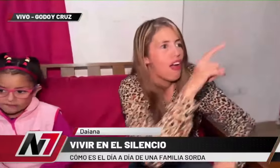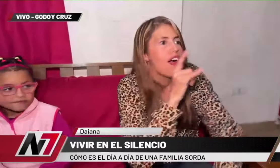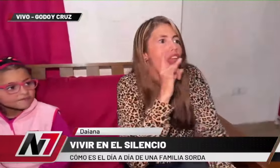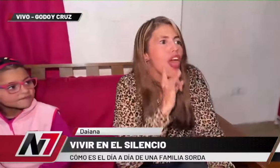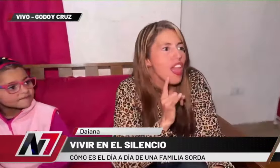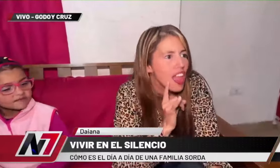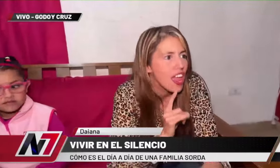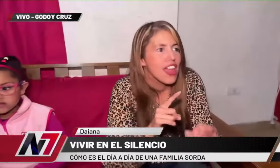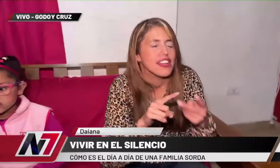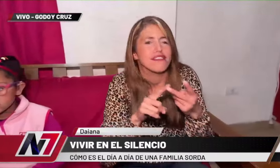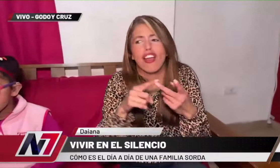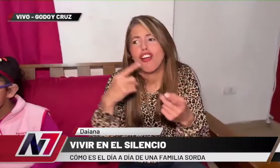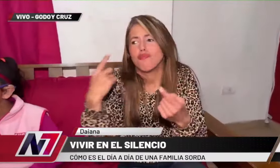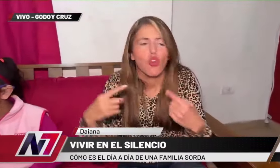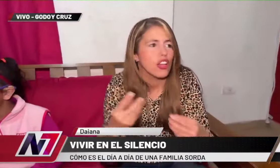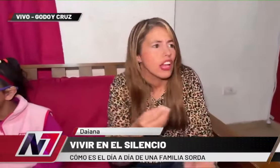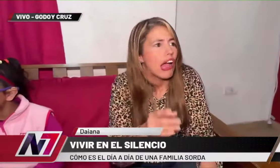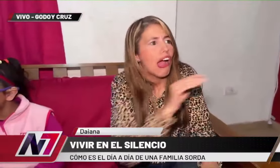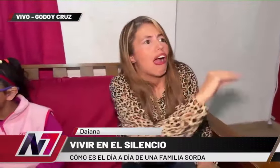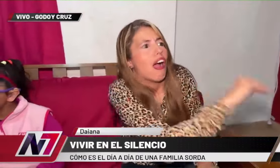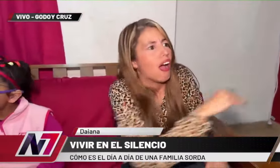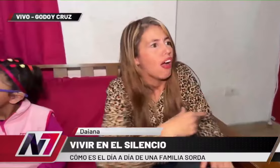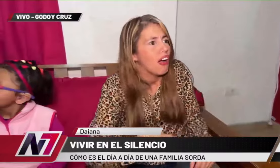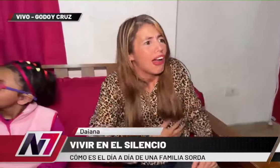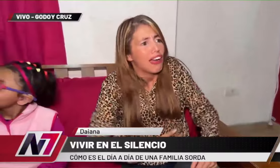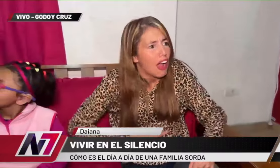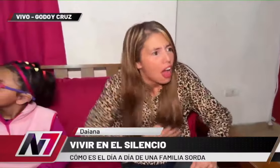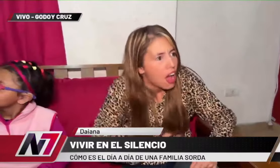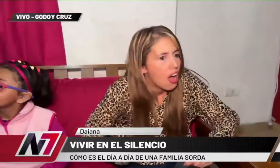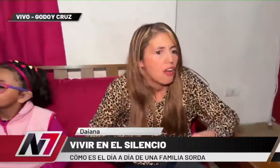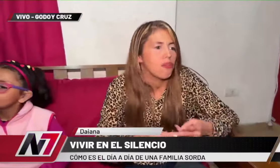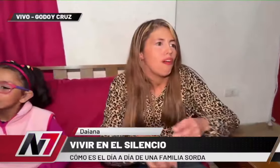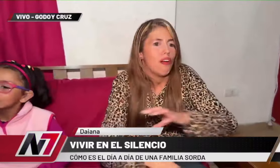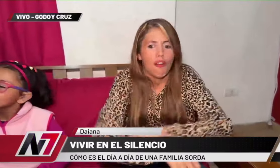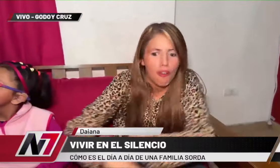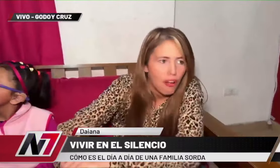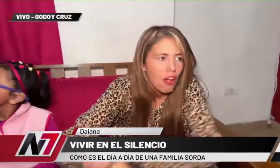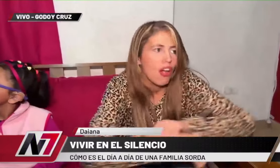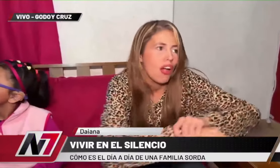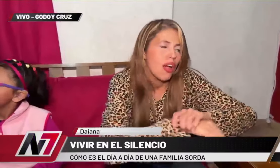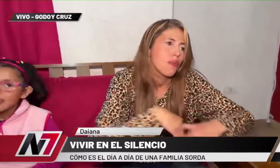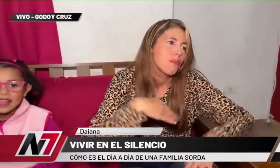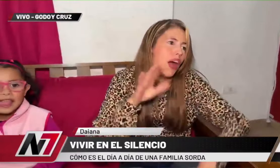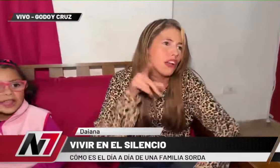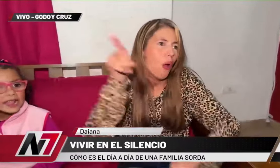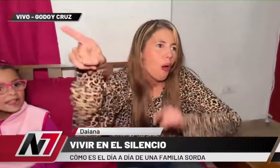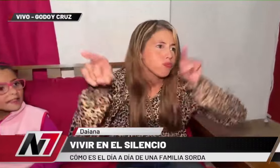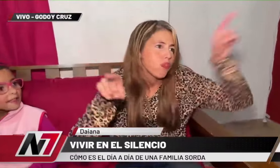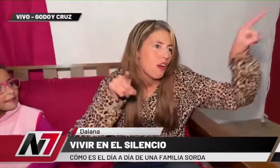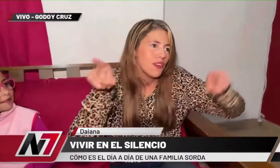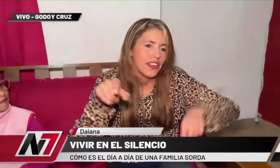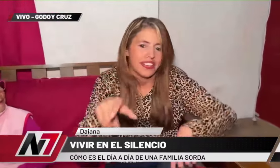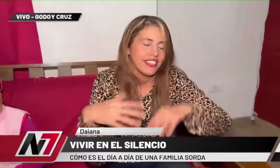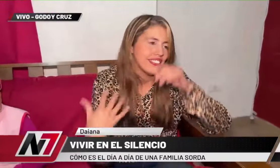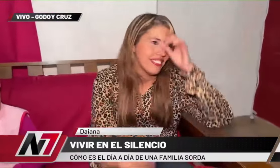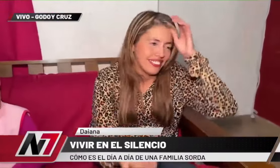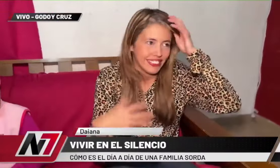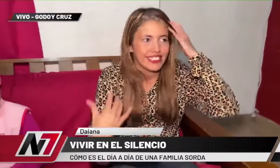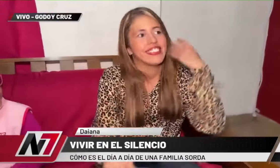Tiago me lleva, por ejemplo, que quiere la leche, que lo que quiera, ¿sí? Si le duele la panza, él siempre me toma de la mano